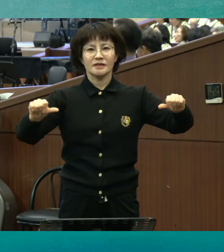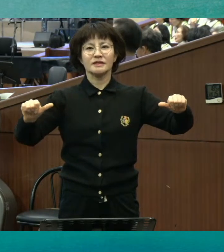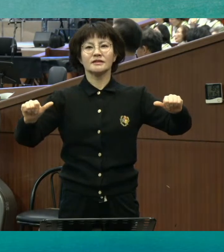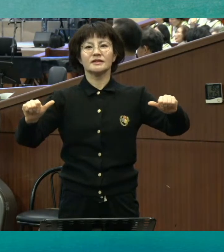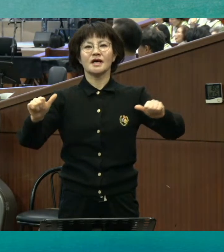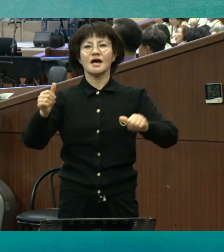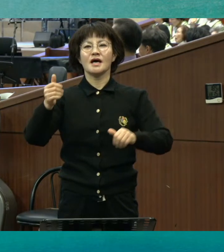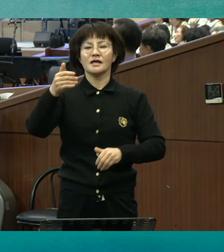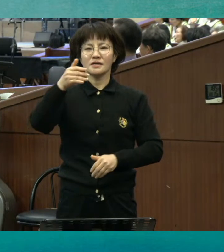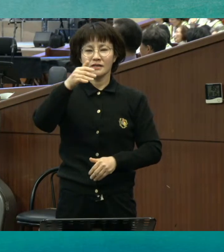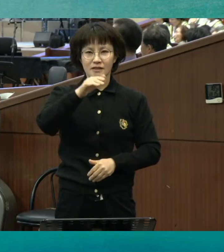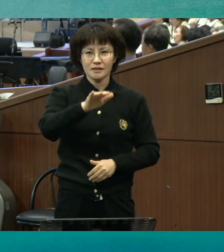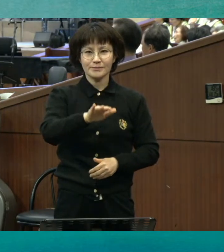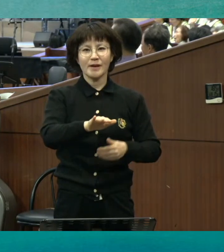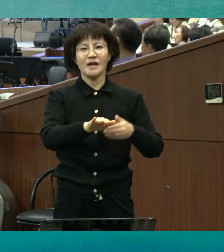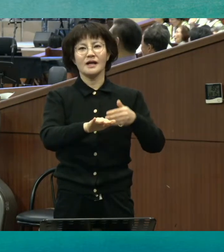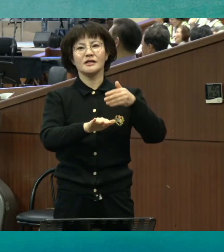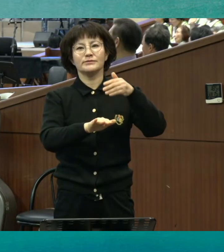그 땅을